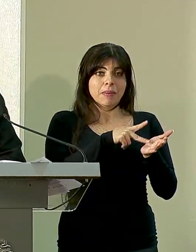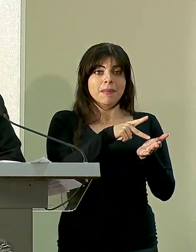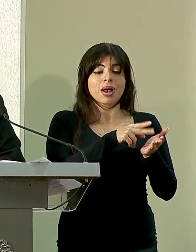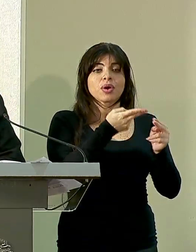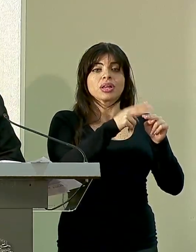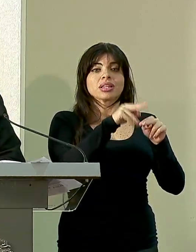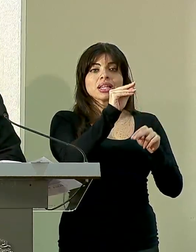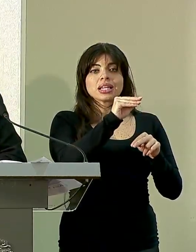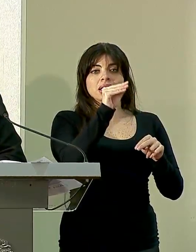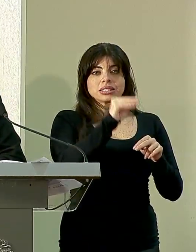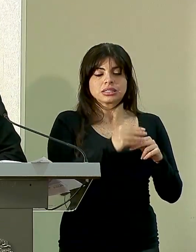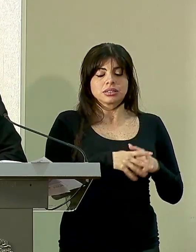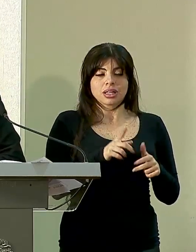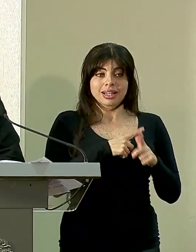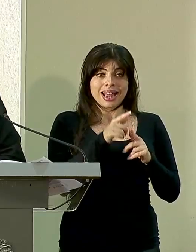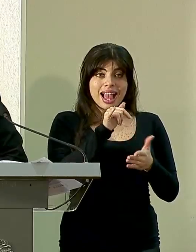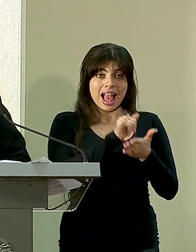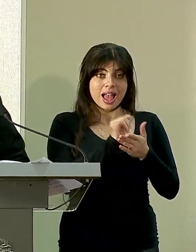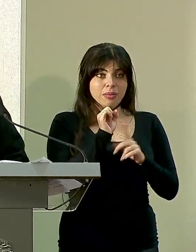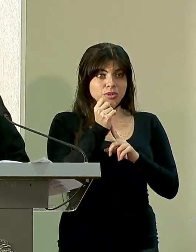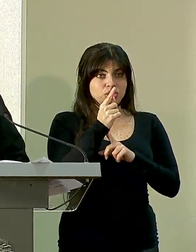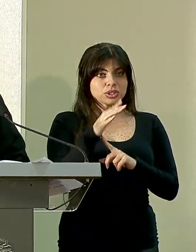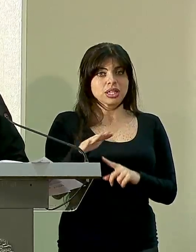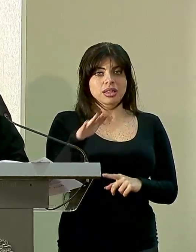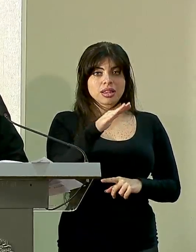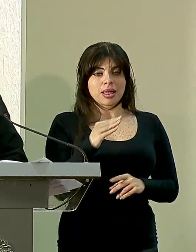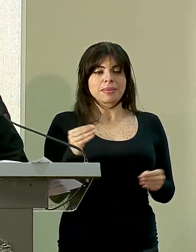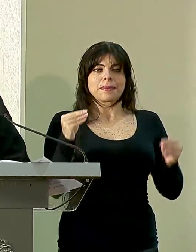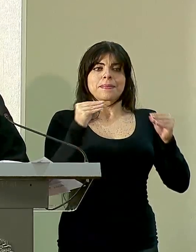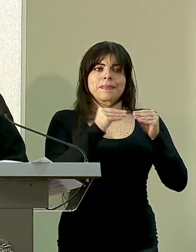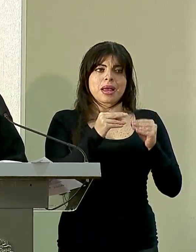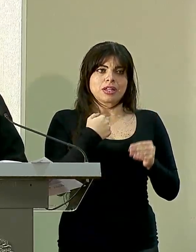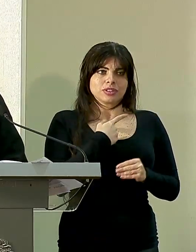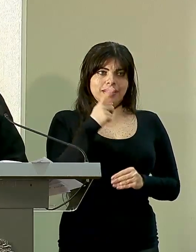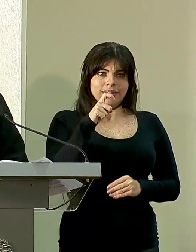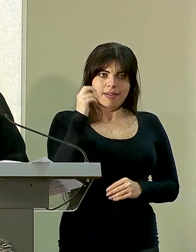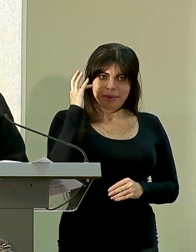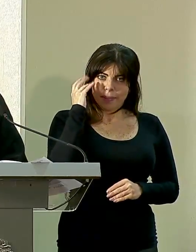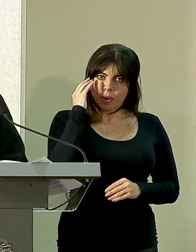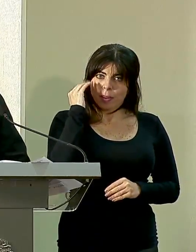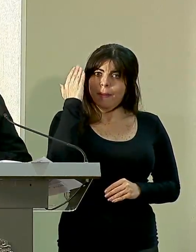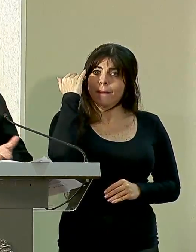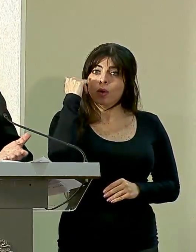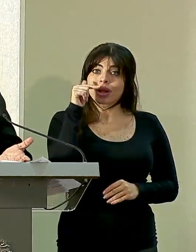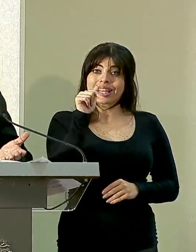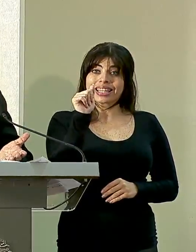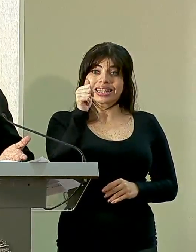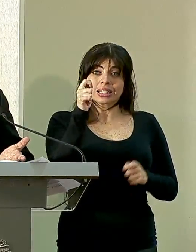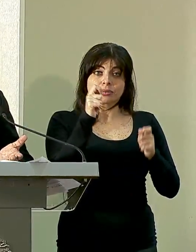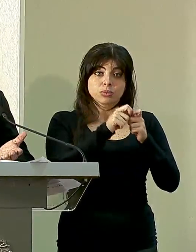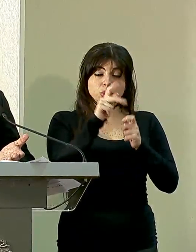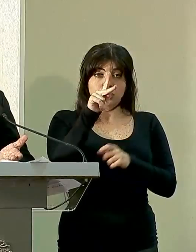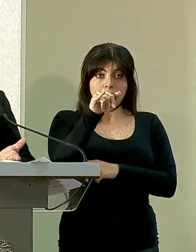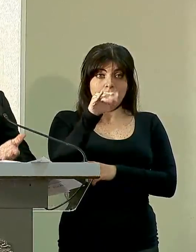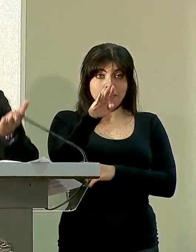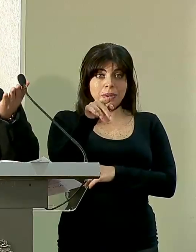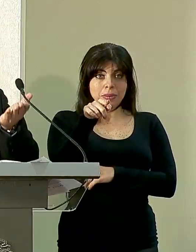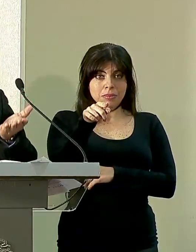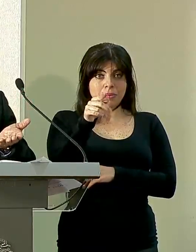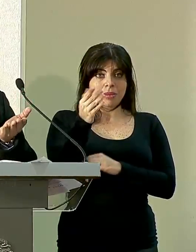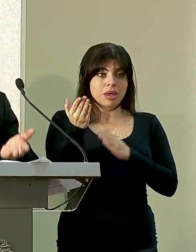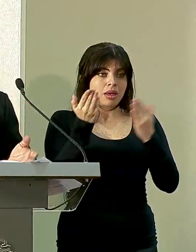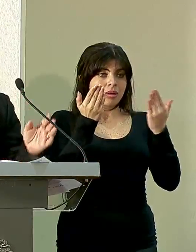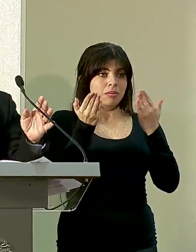intereses y amortización. Y creo que es ahí, como sociedad, donde más deberíamos estar preocupados, porque esos 10 puntos del PIB equivalen